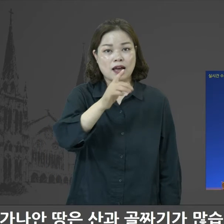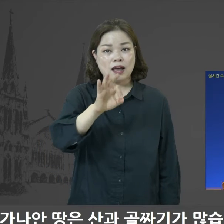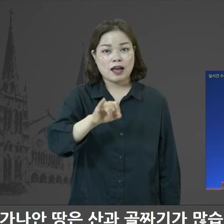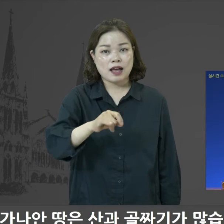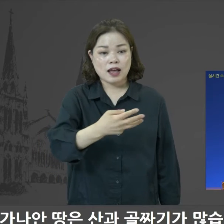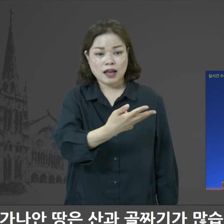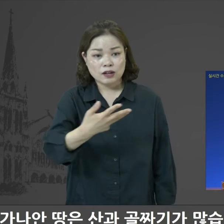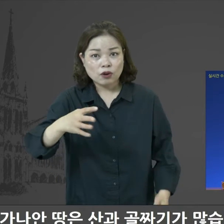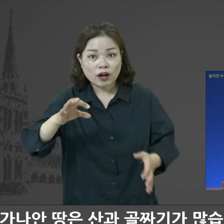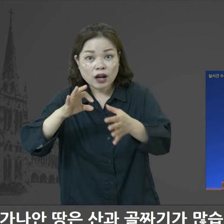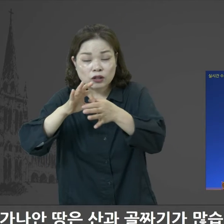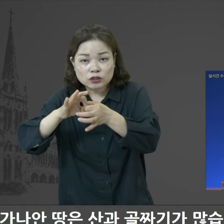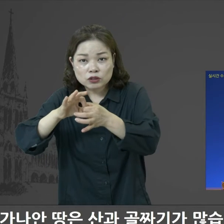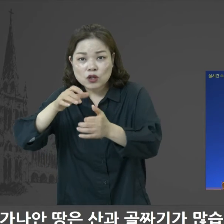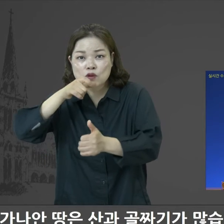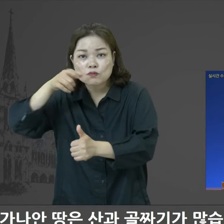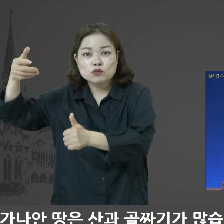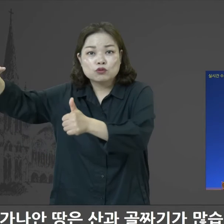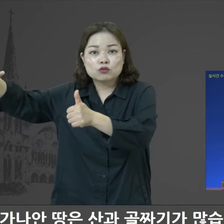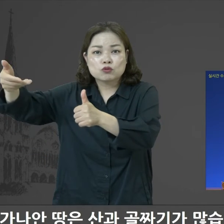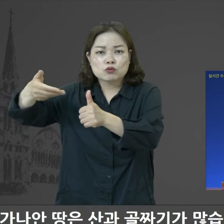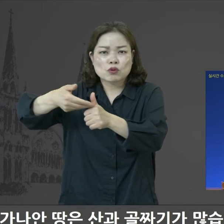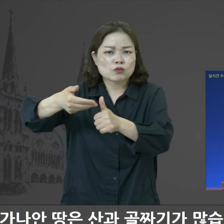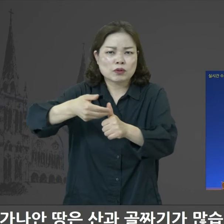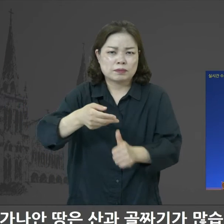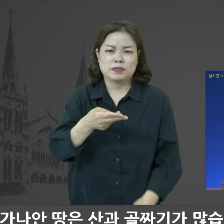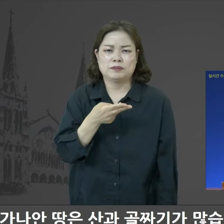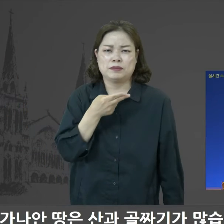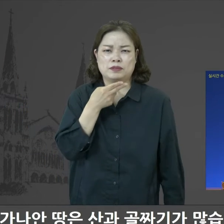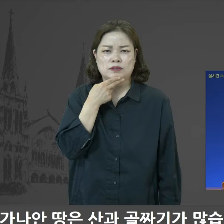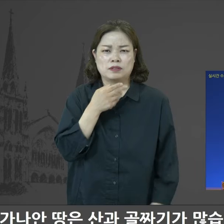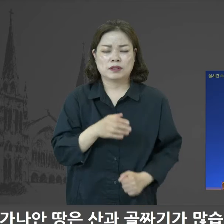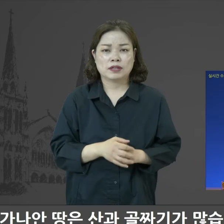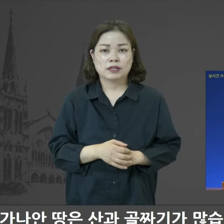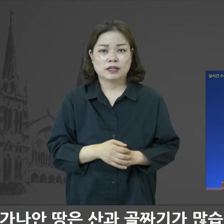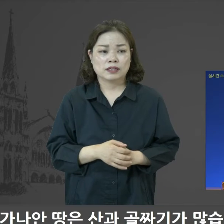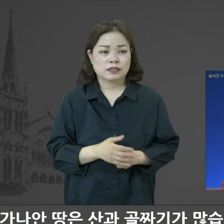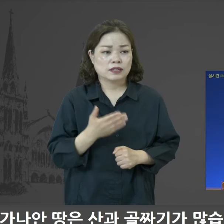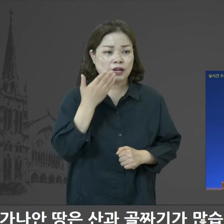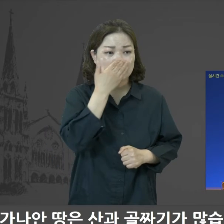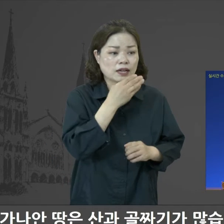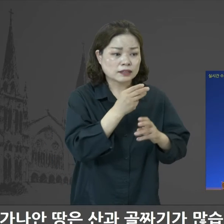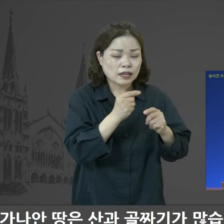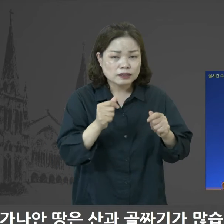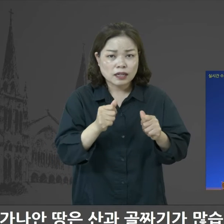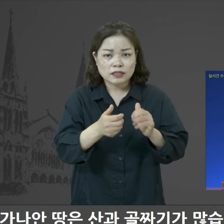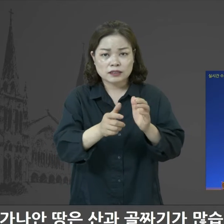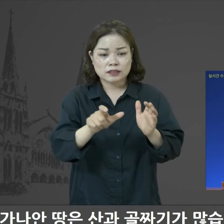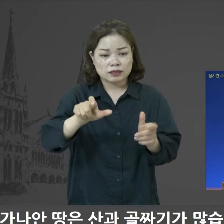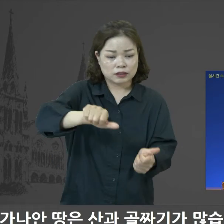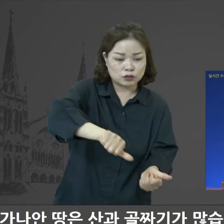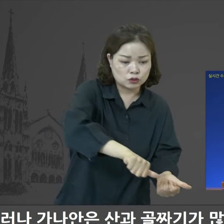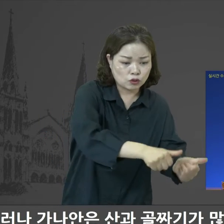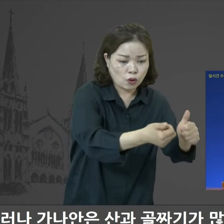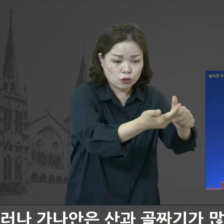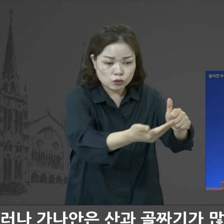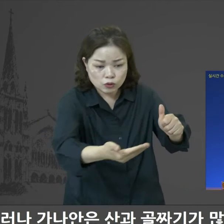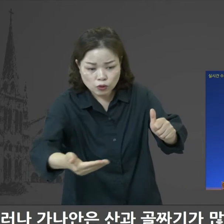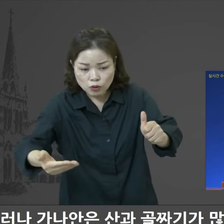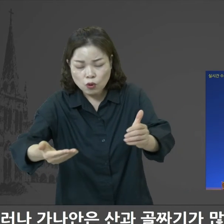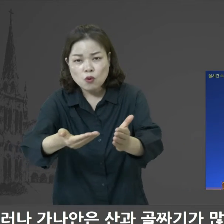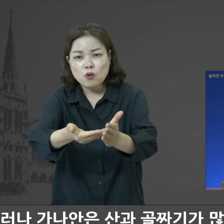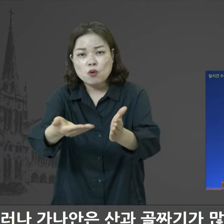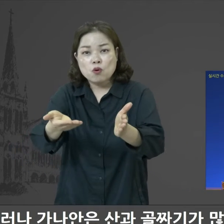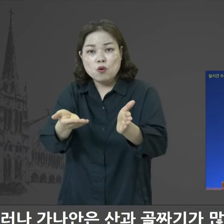관계 시설을 통해 물을 공급할 수 없다는 것입니다. 물론 가나안 땅에도 요단강이 있고 갈릴리 호수가